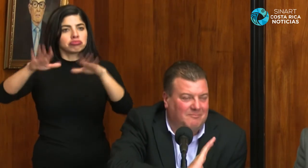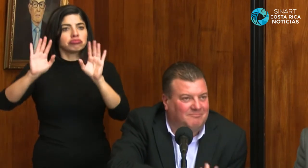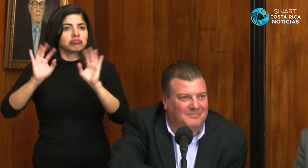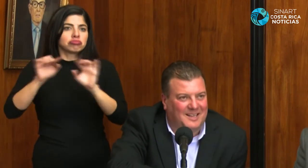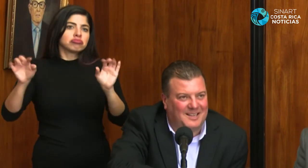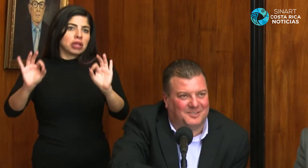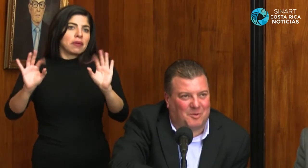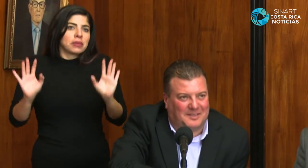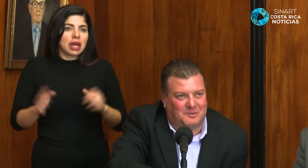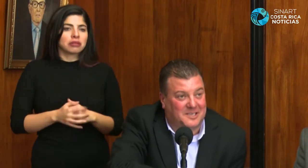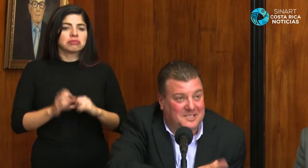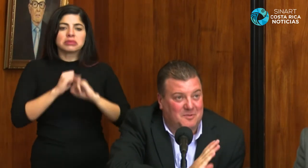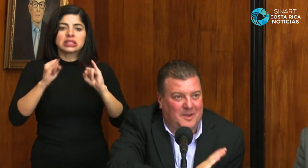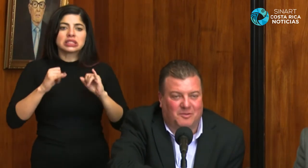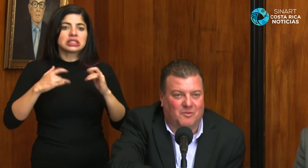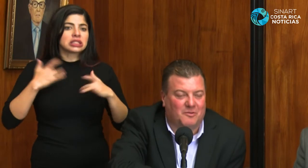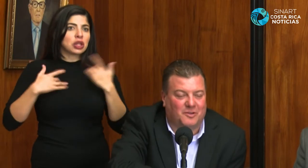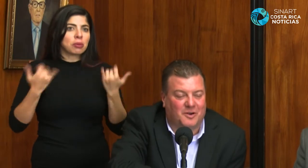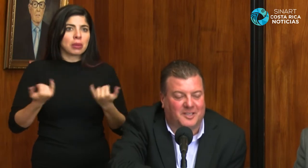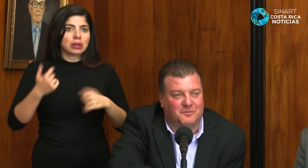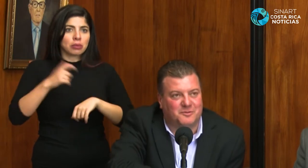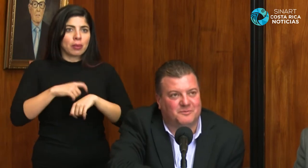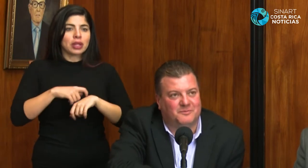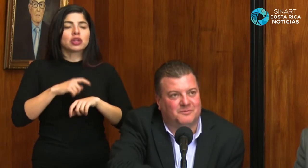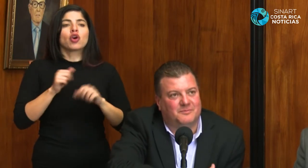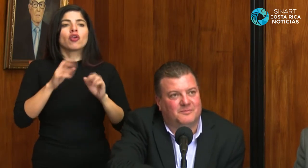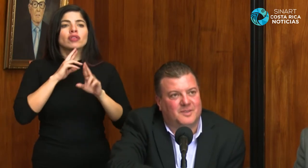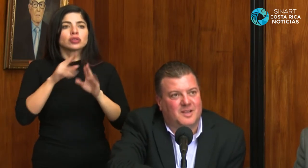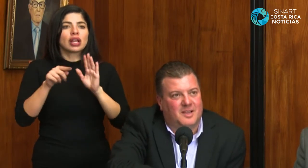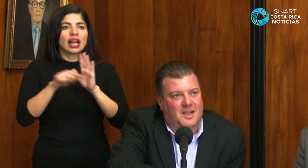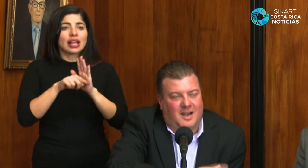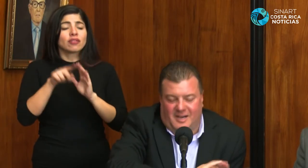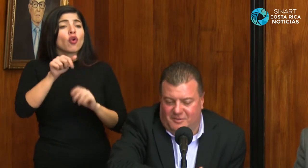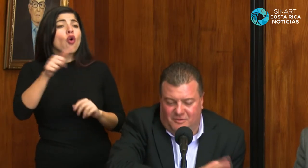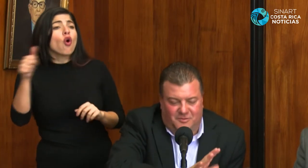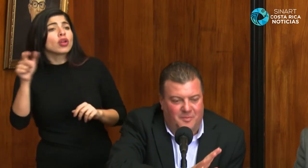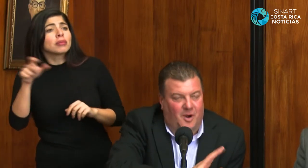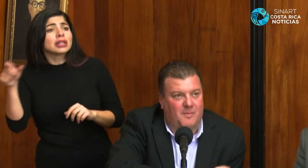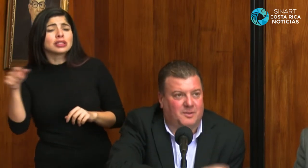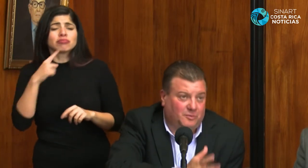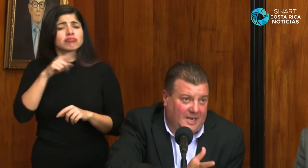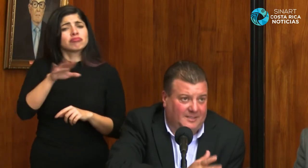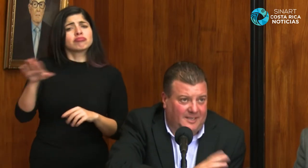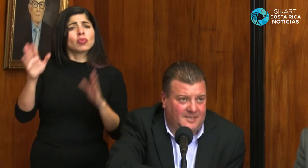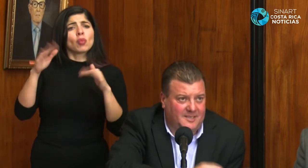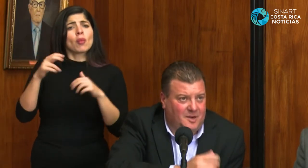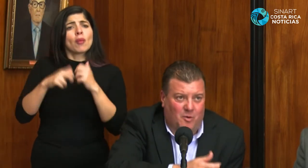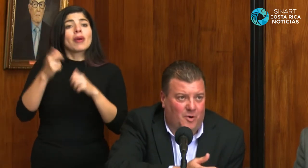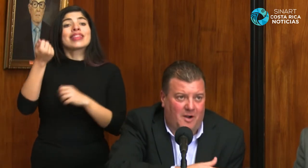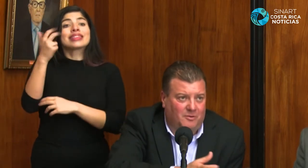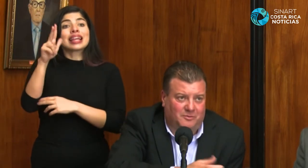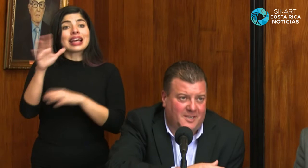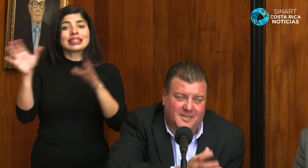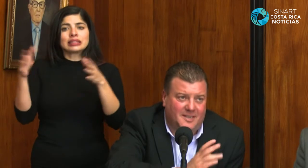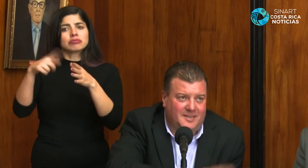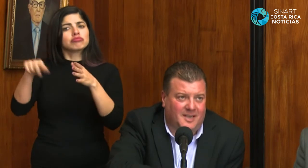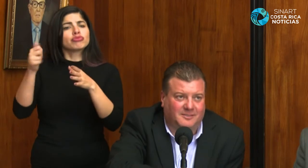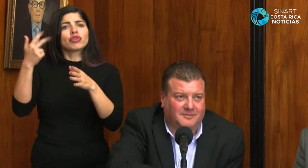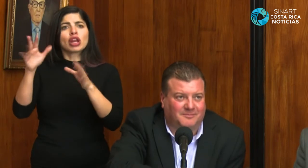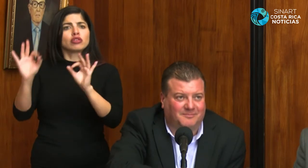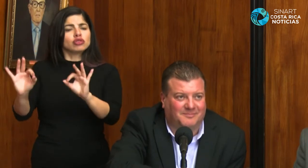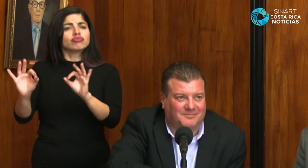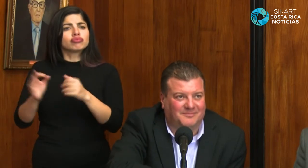están bien, ¿verdad? Asintomáticos en este momento con resultados negativos. ¿Y el resto, los otros 10? El resto sin problemas, eran 13, se incorporaron los 13